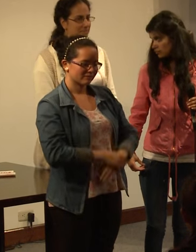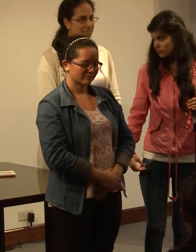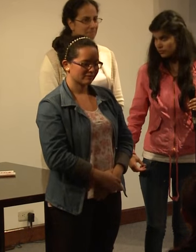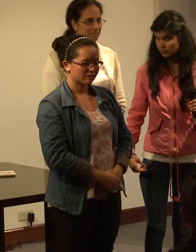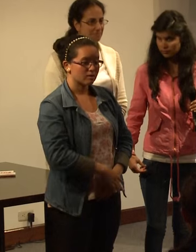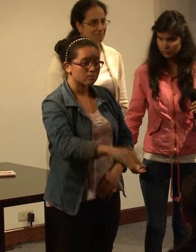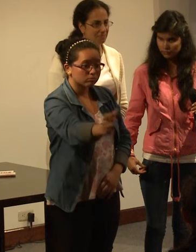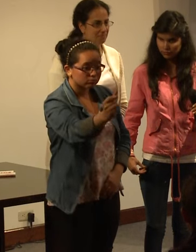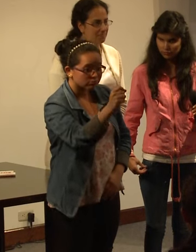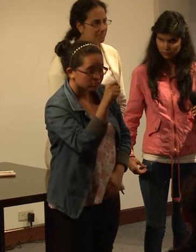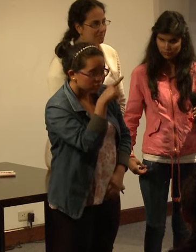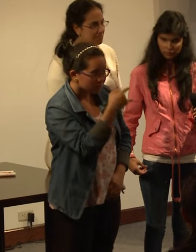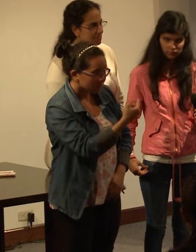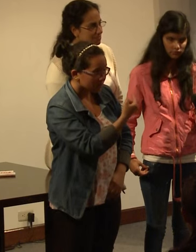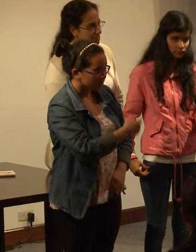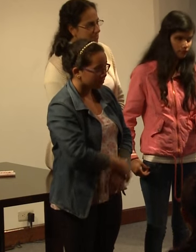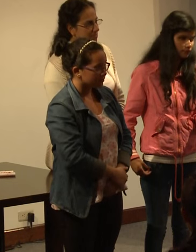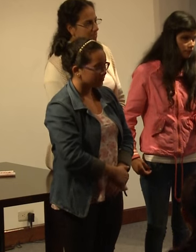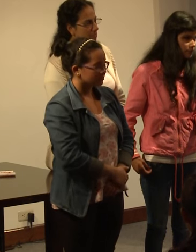¿Preguntas?